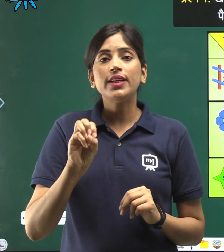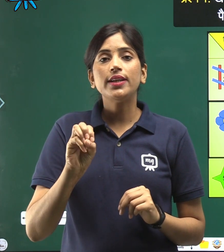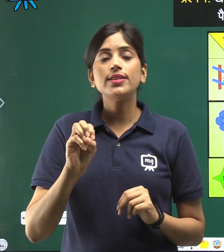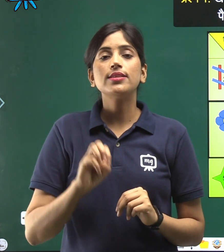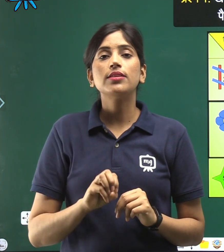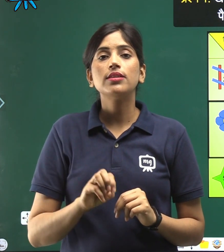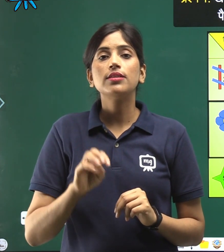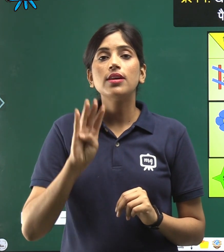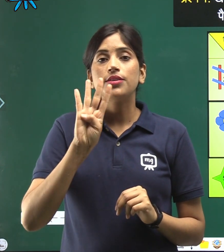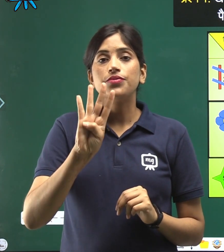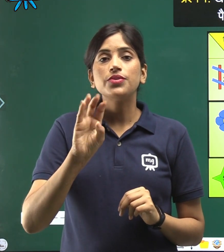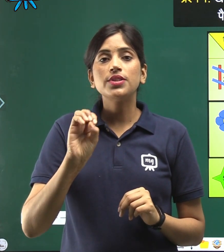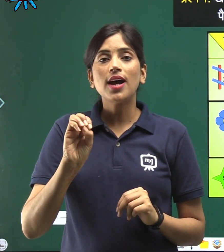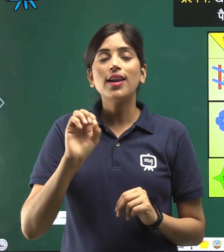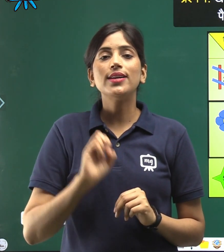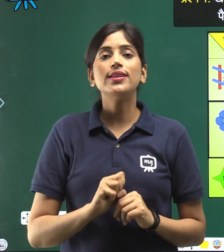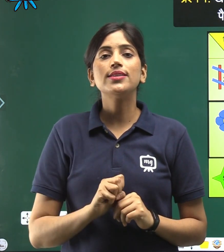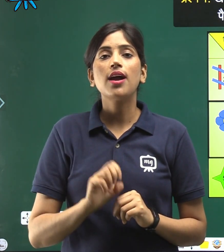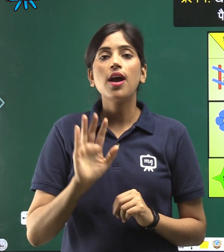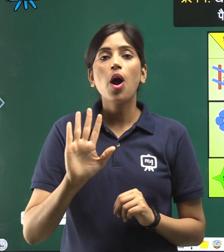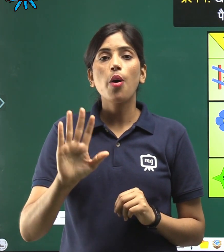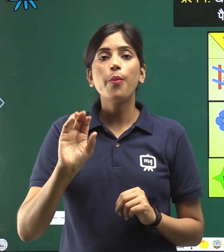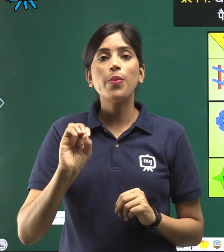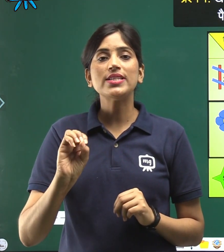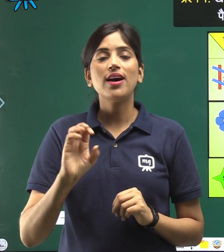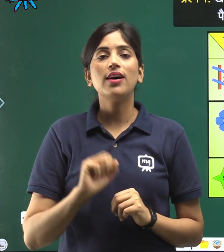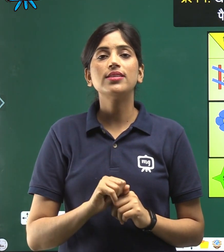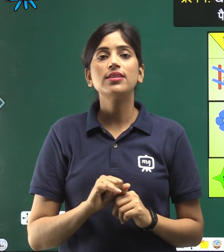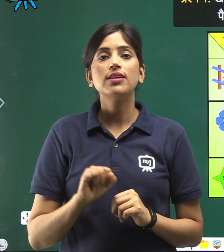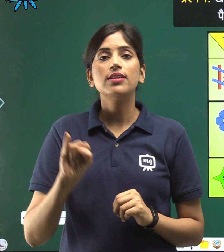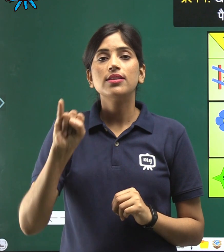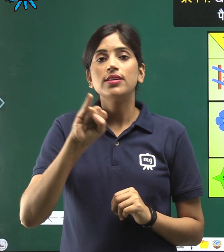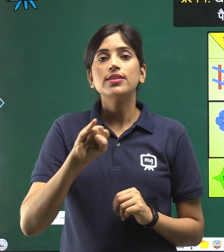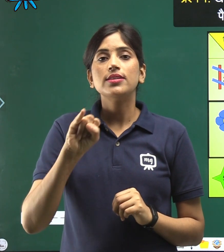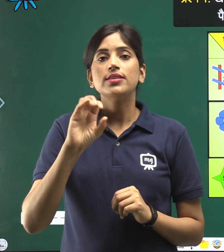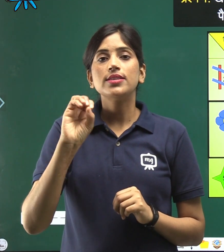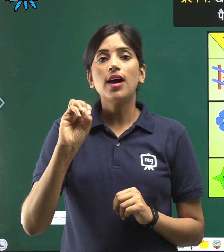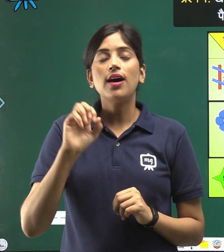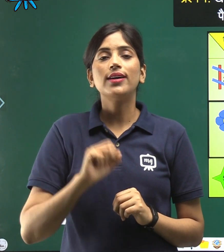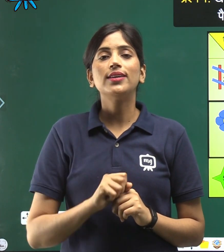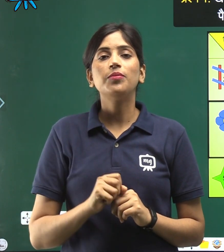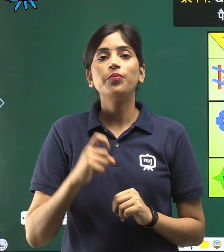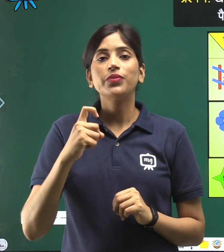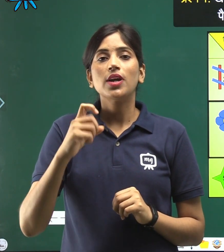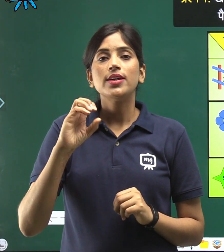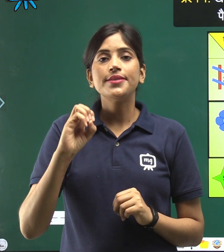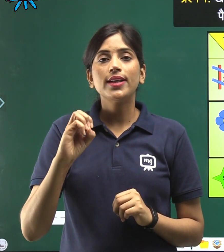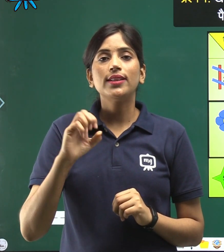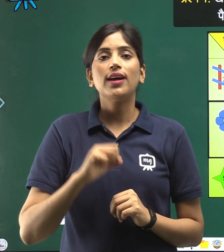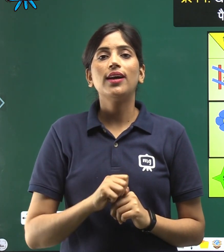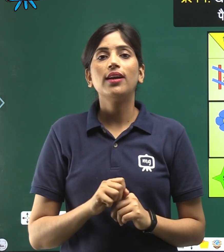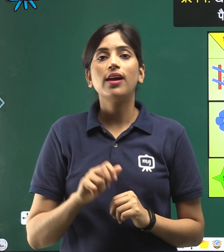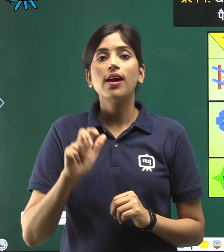30 40 50 60